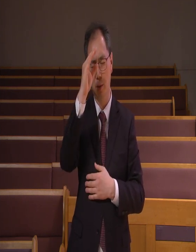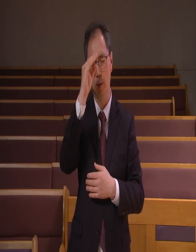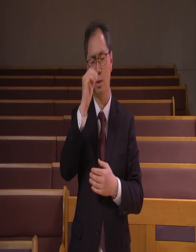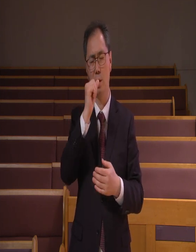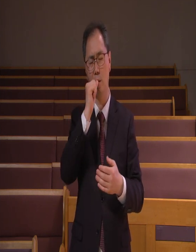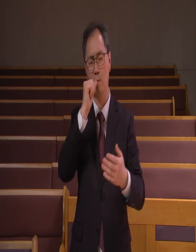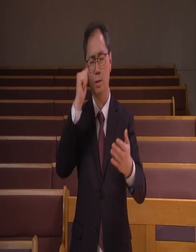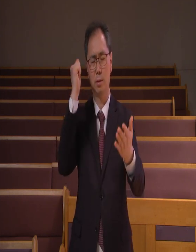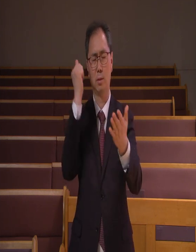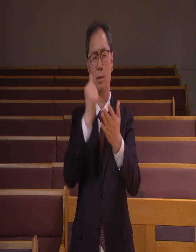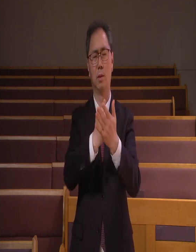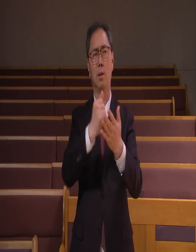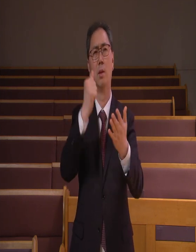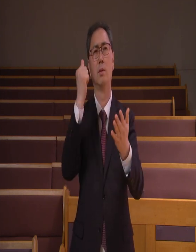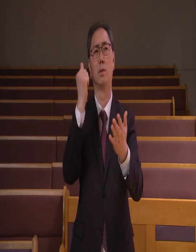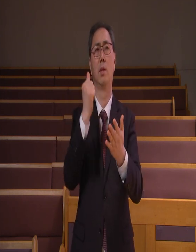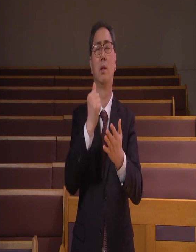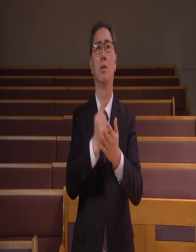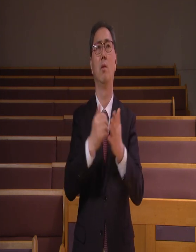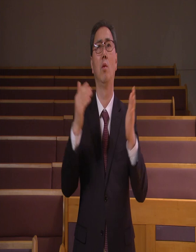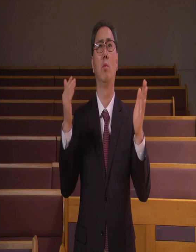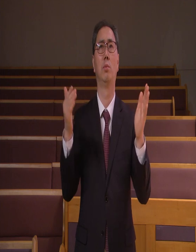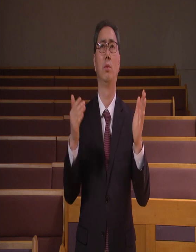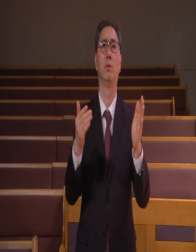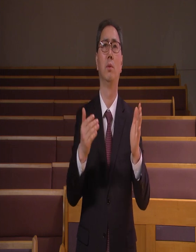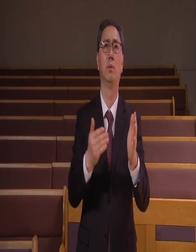예수님 못 박았네.